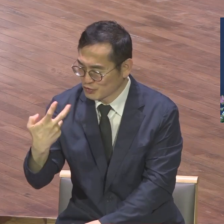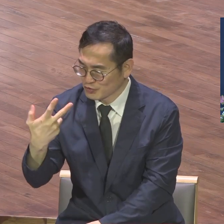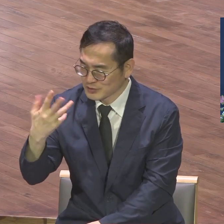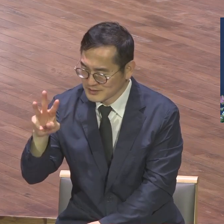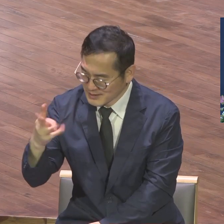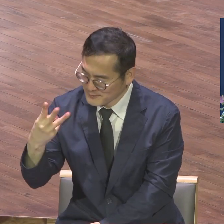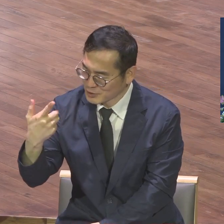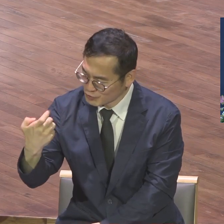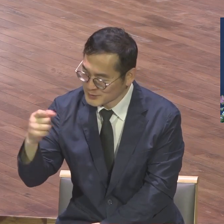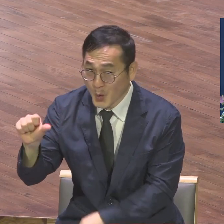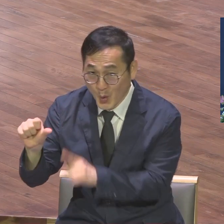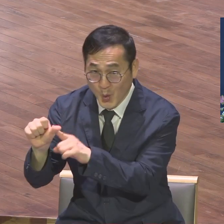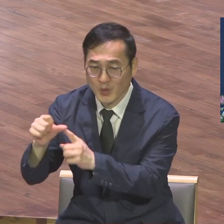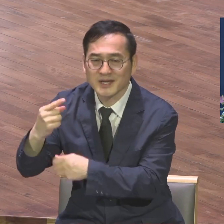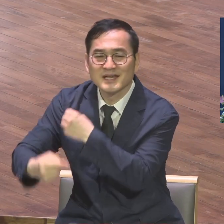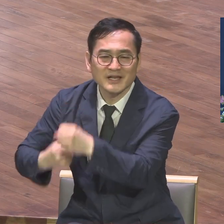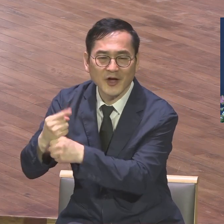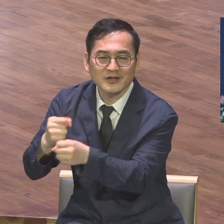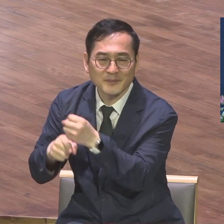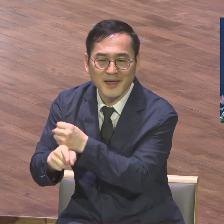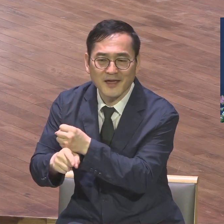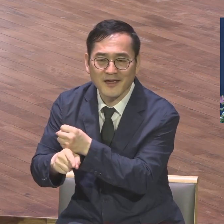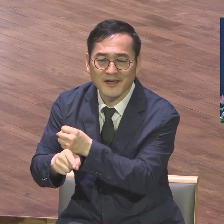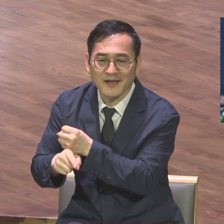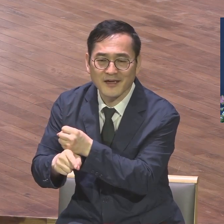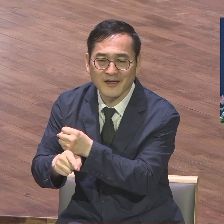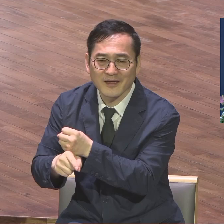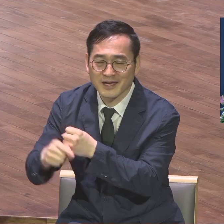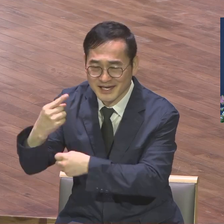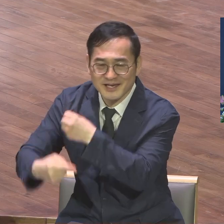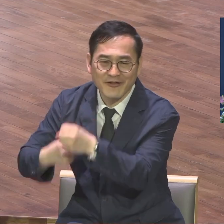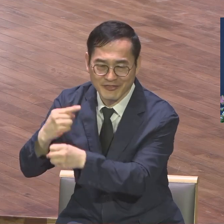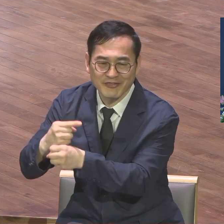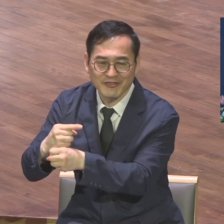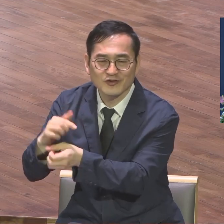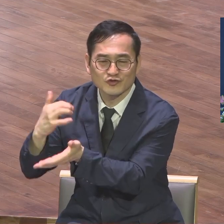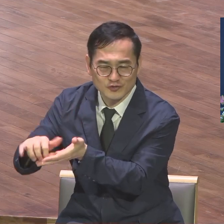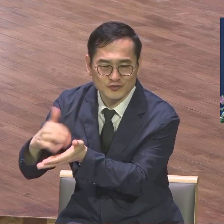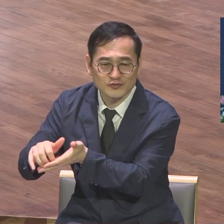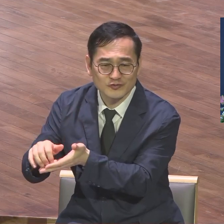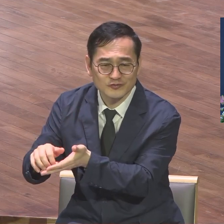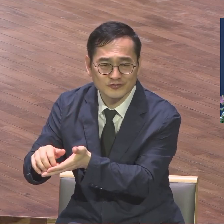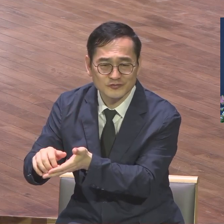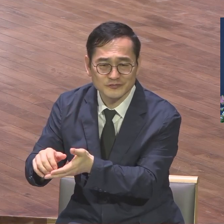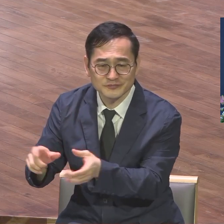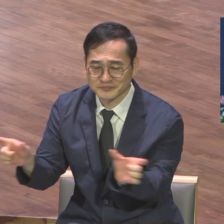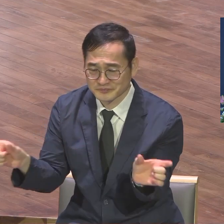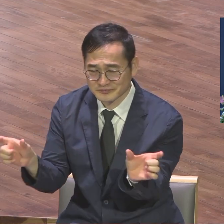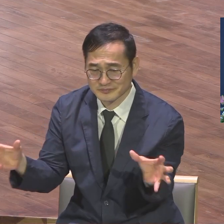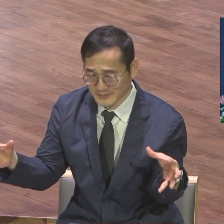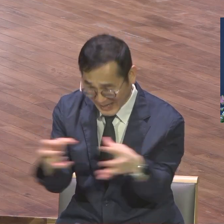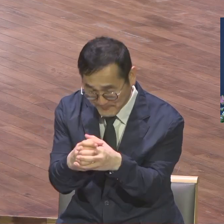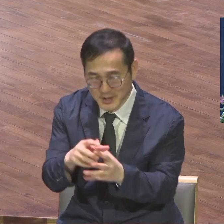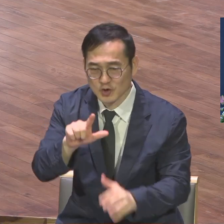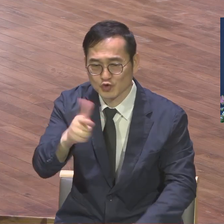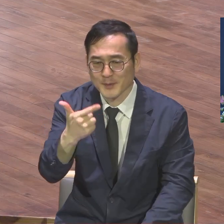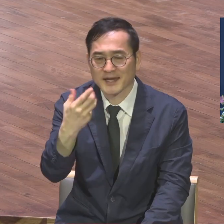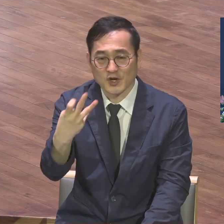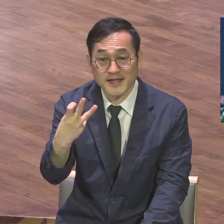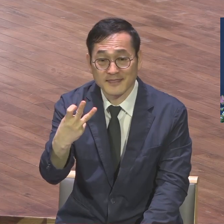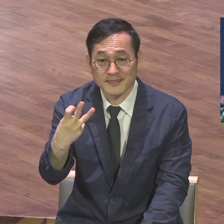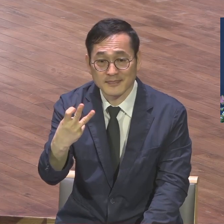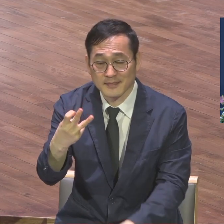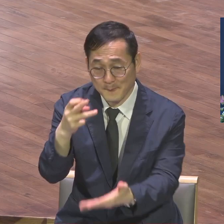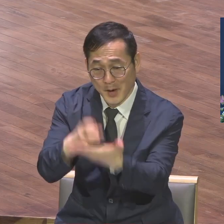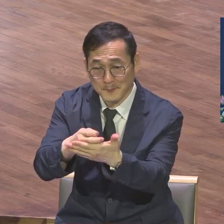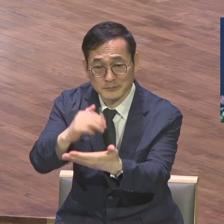365는 1년 날수를 말하고 있잖아요. 그런데 사실 613개나 되는 많은